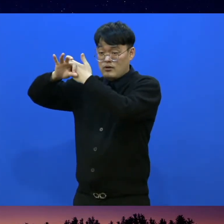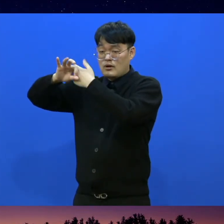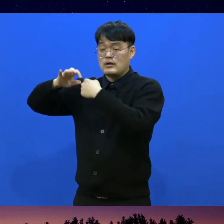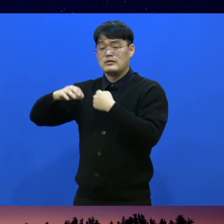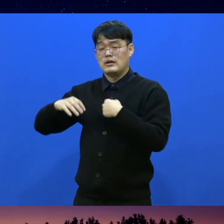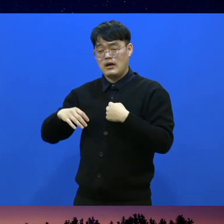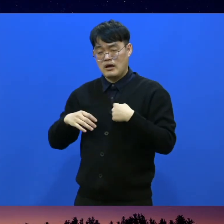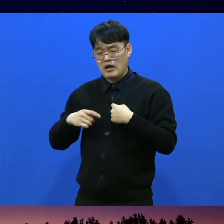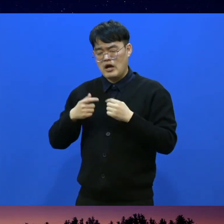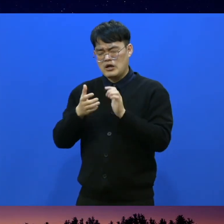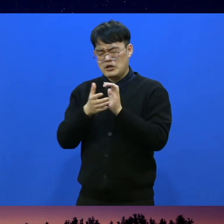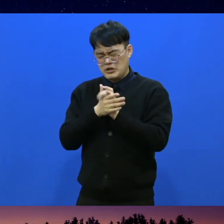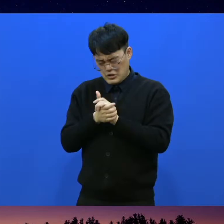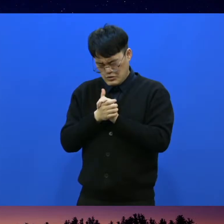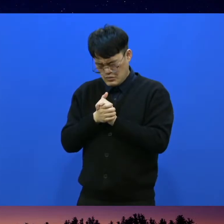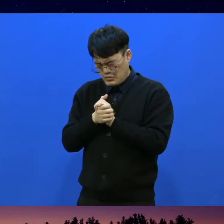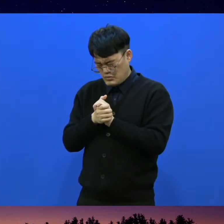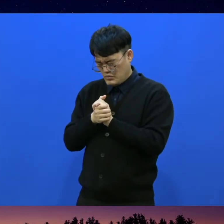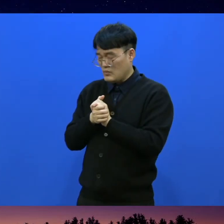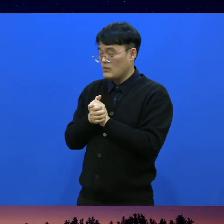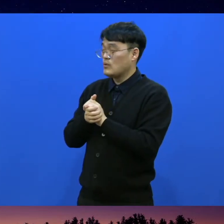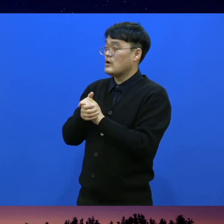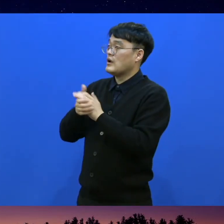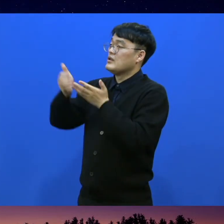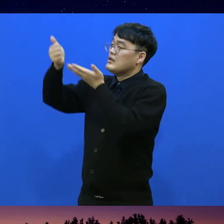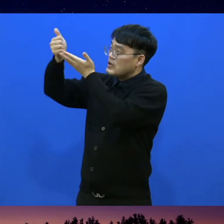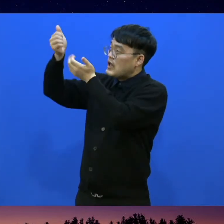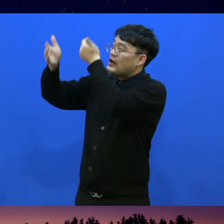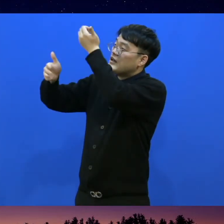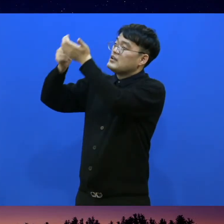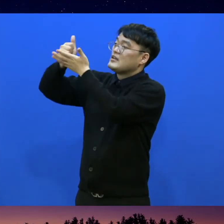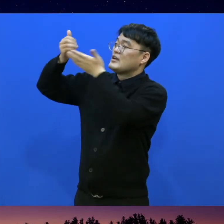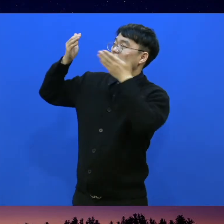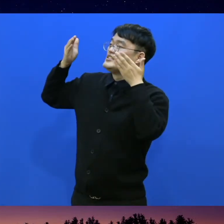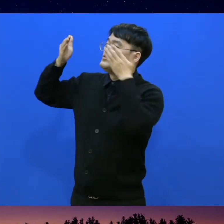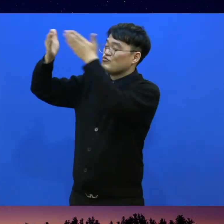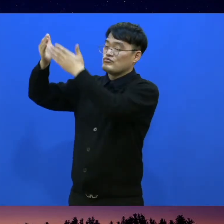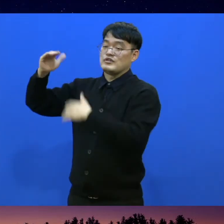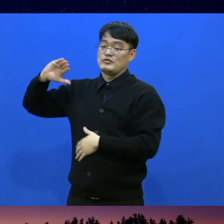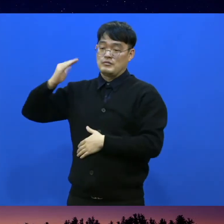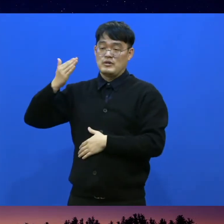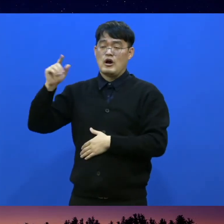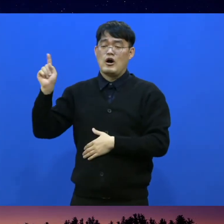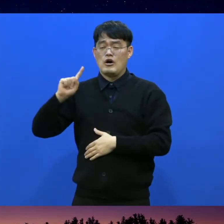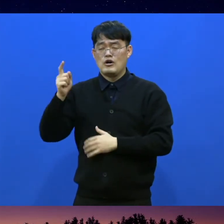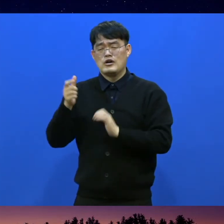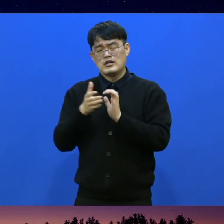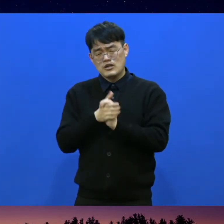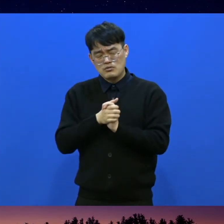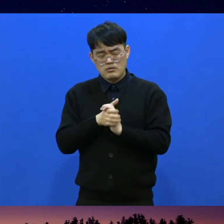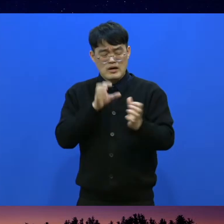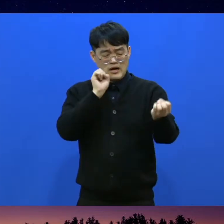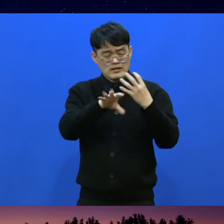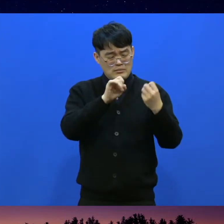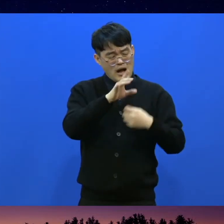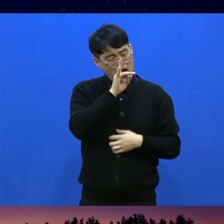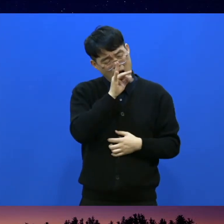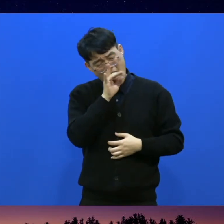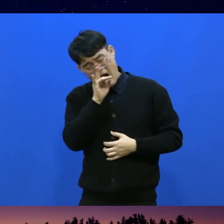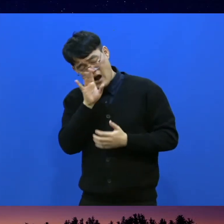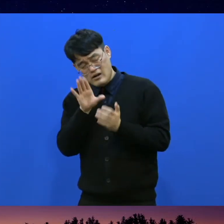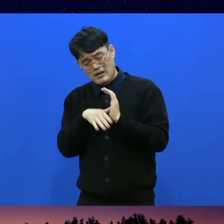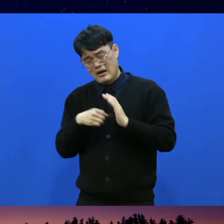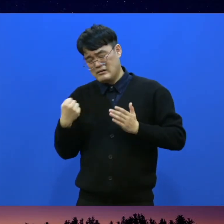작아지고 기도의 대상이신 하나님에게 집중하게 돼요. 그래서 우리가 어떤 기도 응답되지 않을 때 너무 안타까워할 이유가 없는